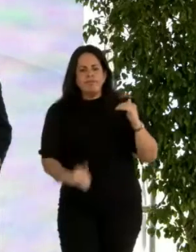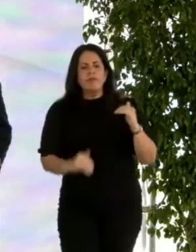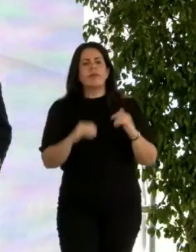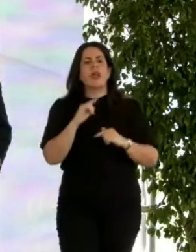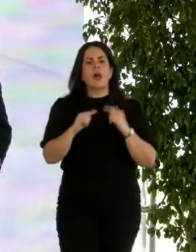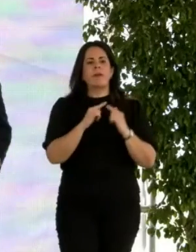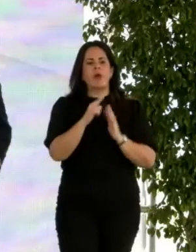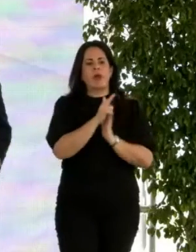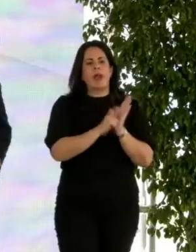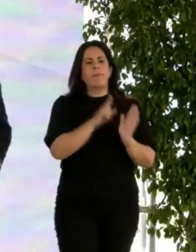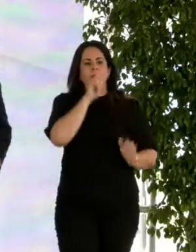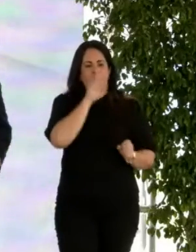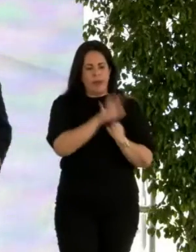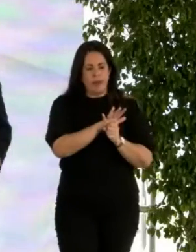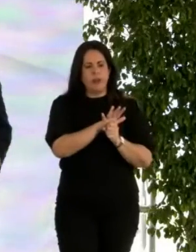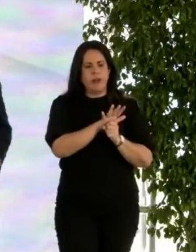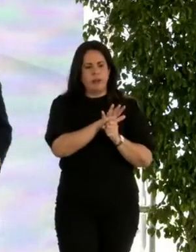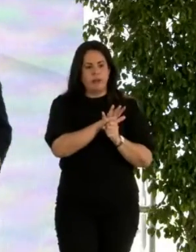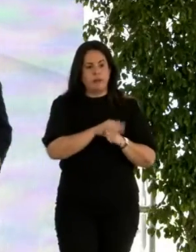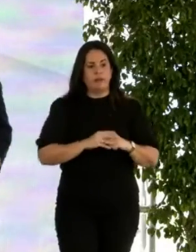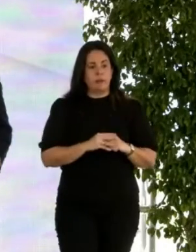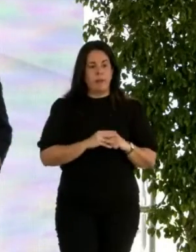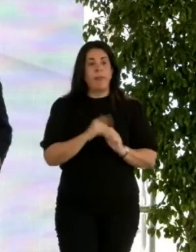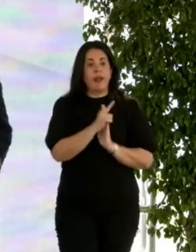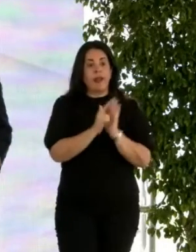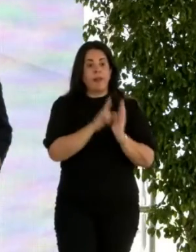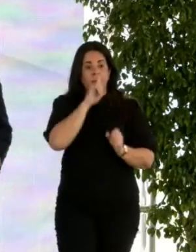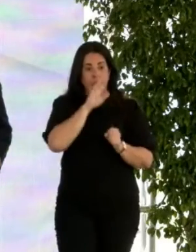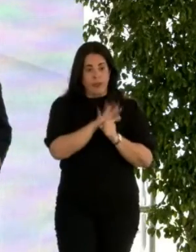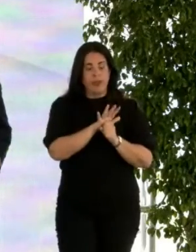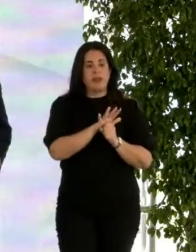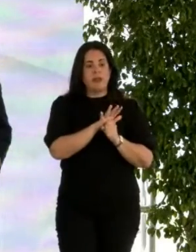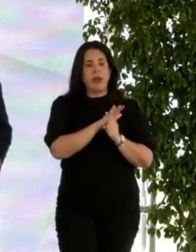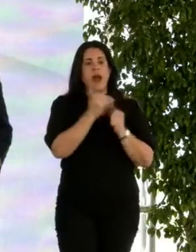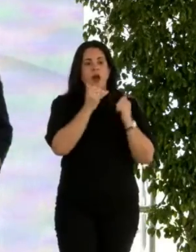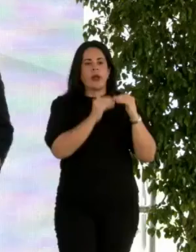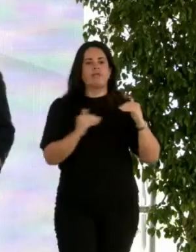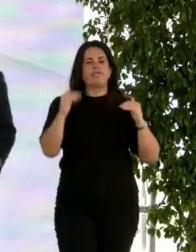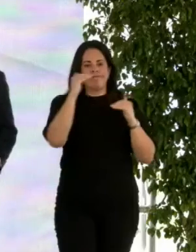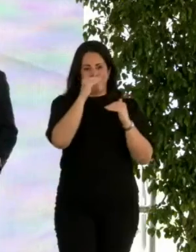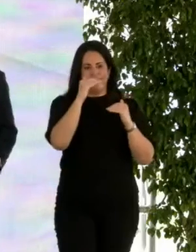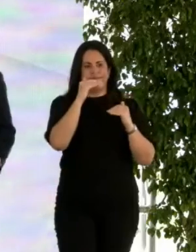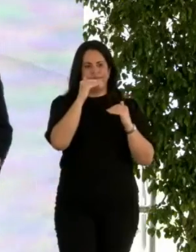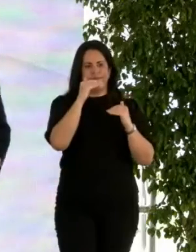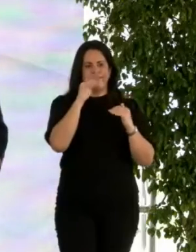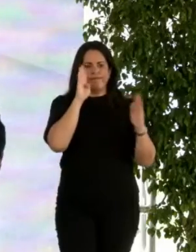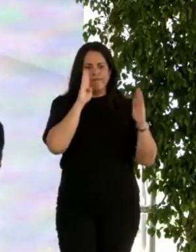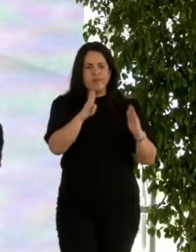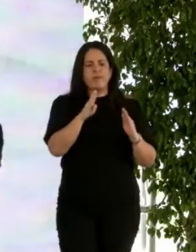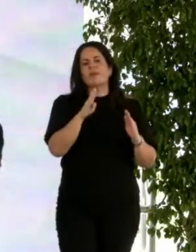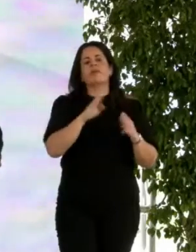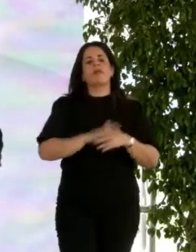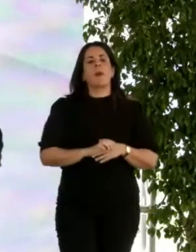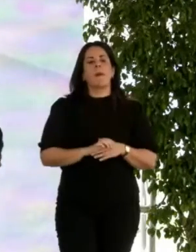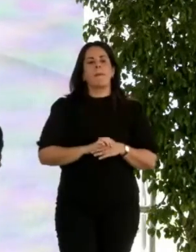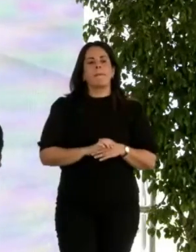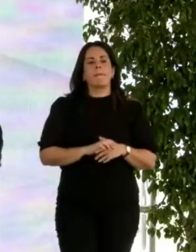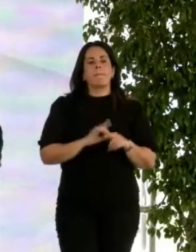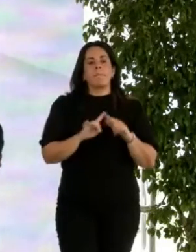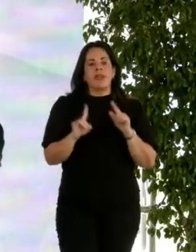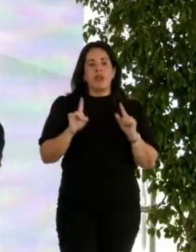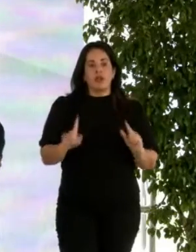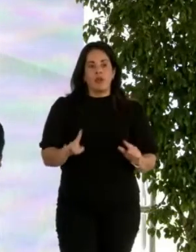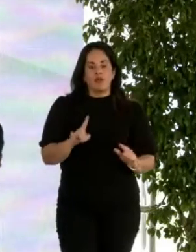por la ley promesa. Es decir, que se entienda que la ley promesa ocupó el campo y que no pueden entrar en vigor. Ahora bien,